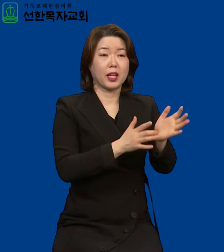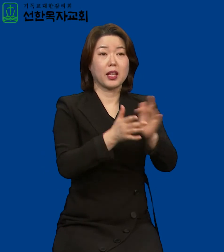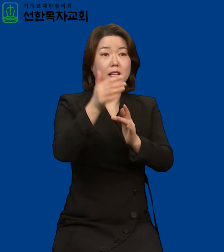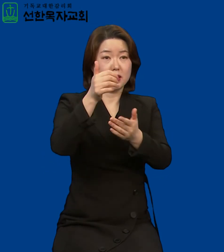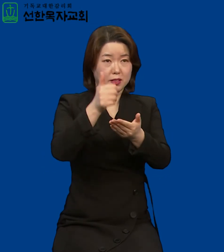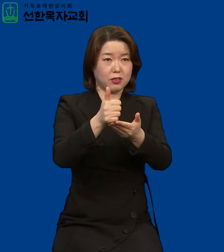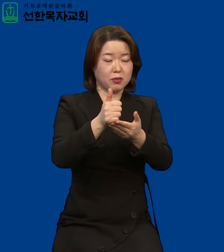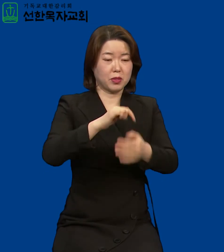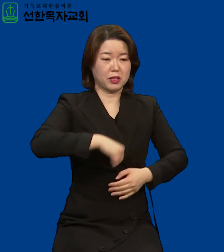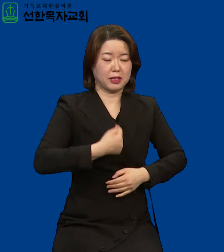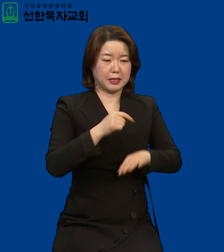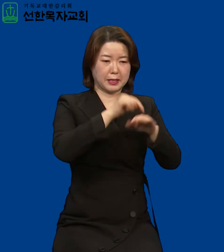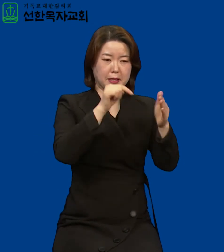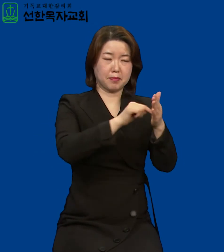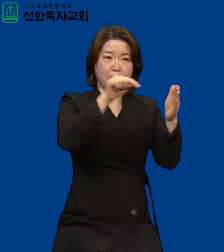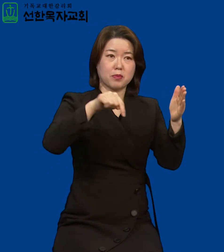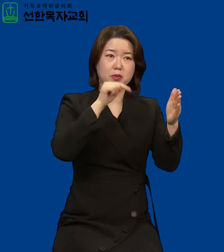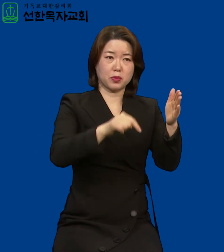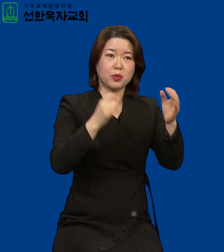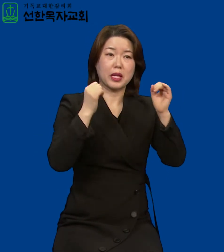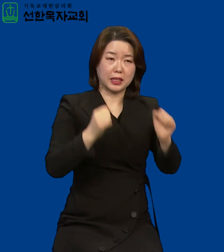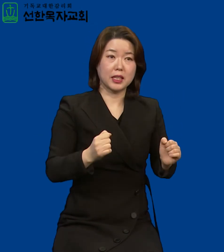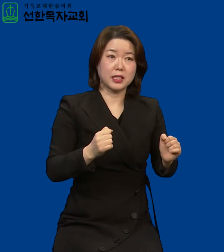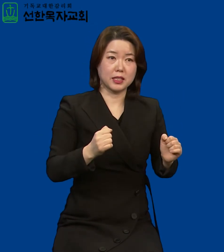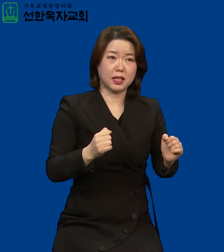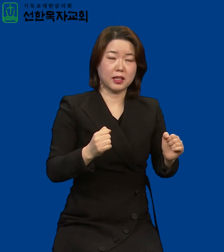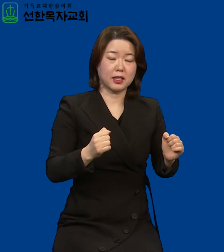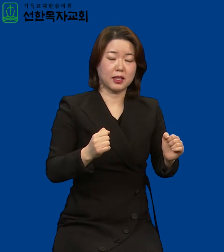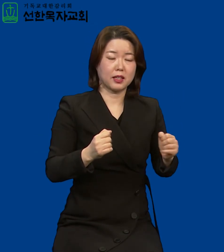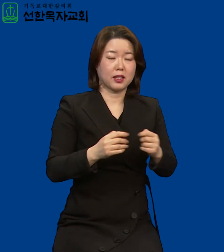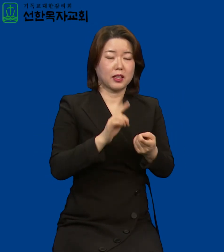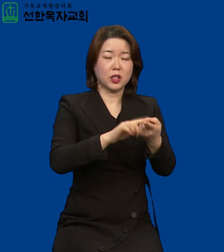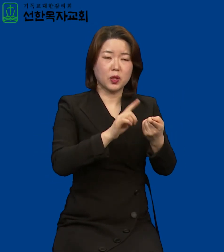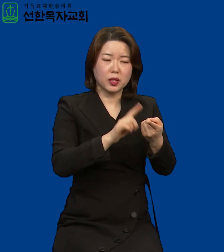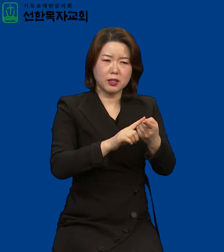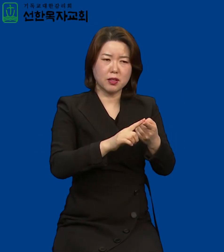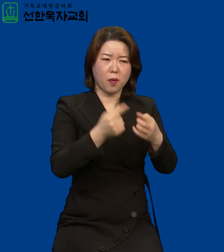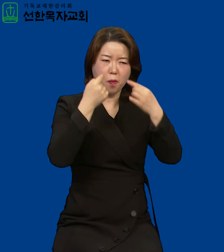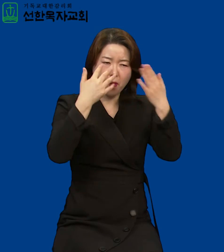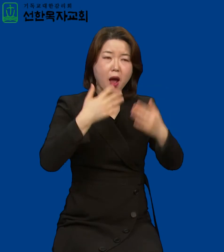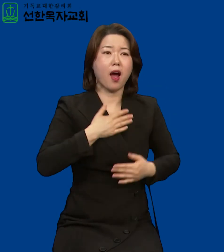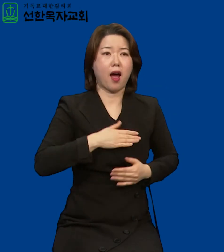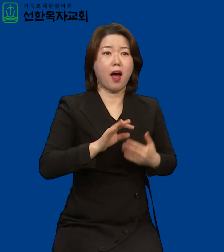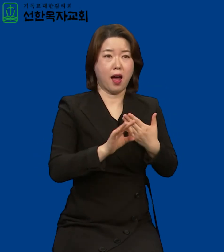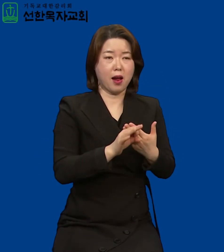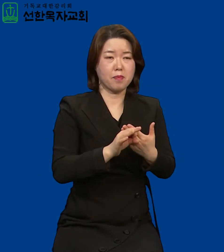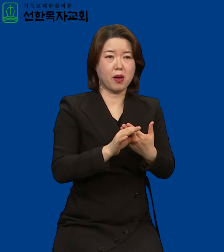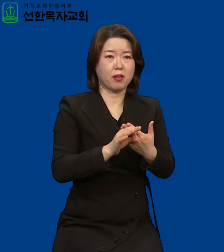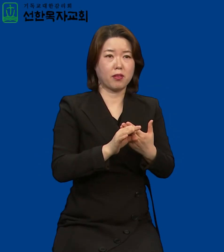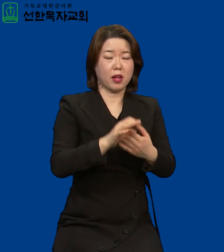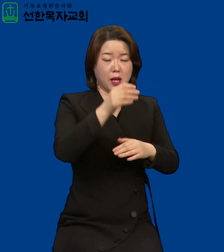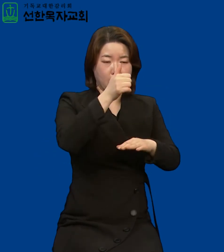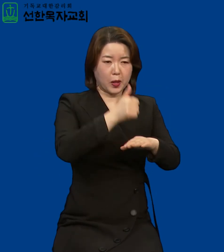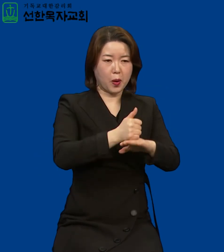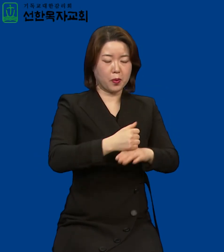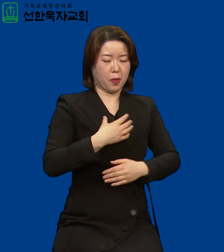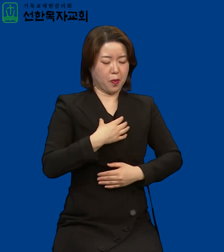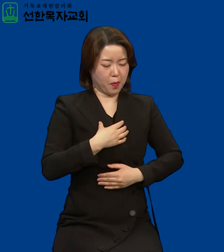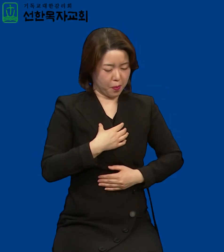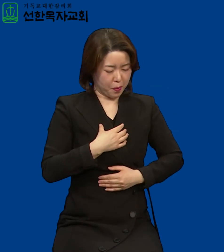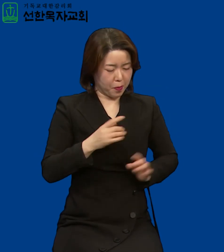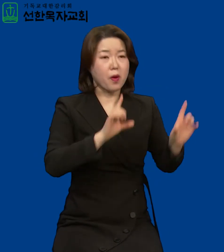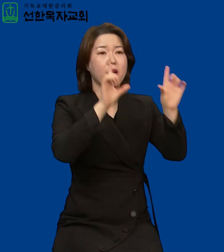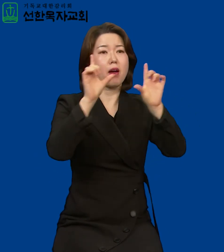예수님께서 자기 마음에 계시다는 사실을 정말 알아야 비로소 경건한 삶을 살게